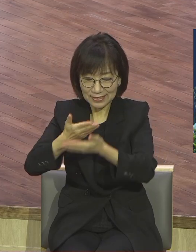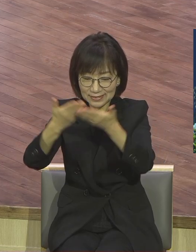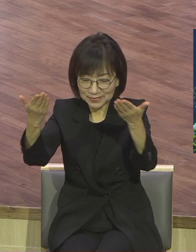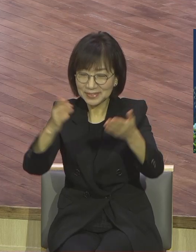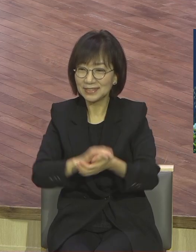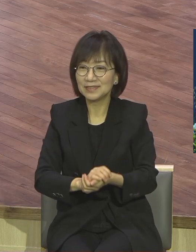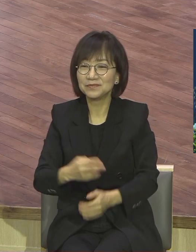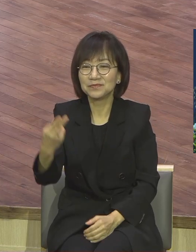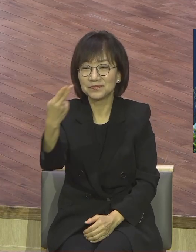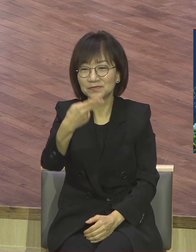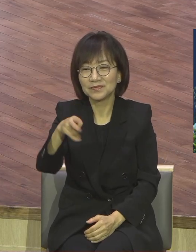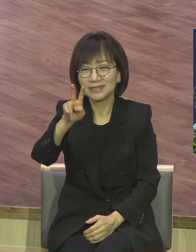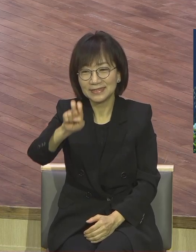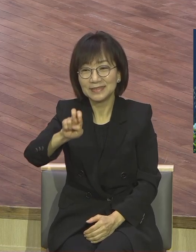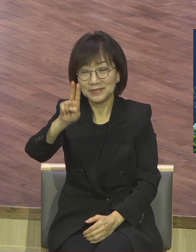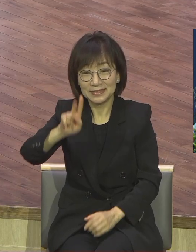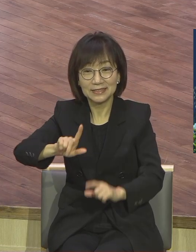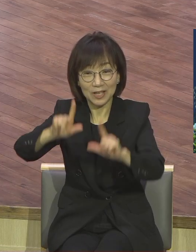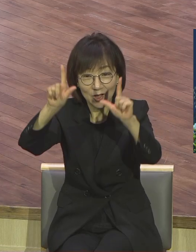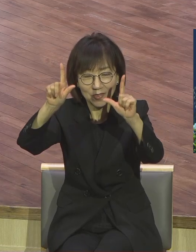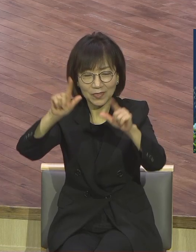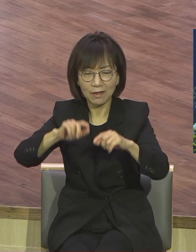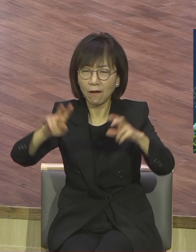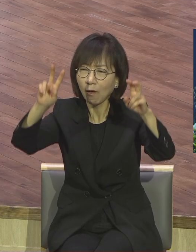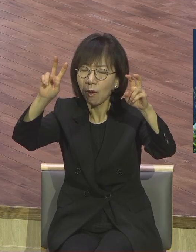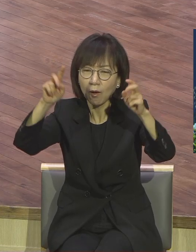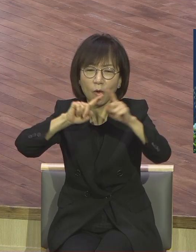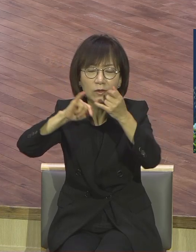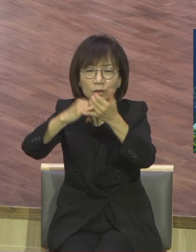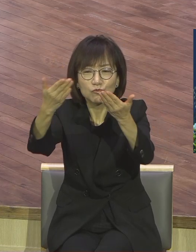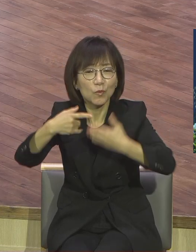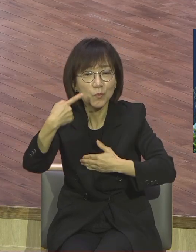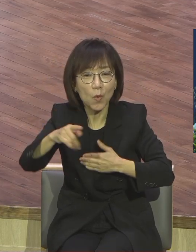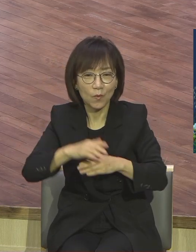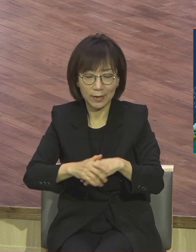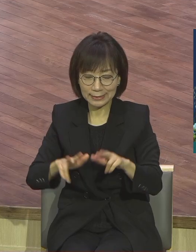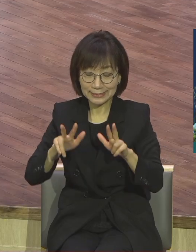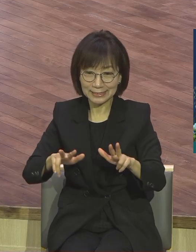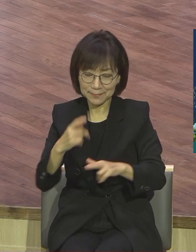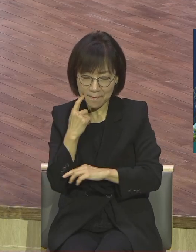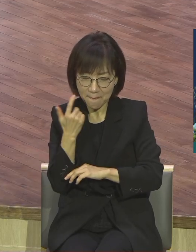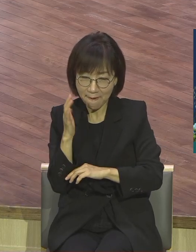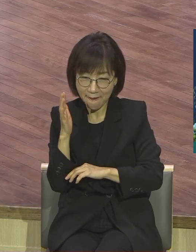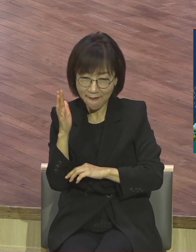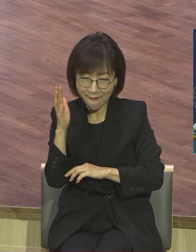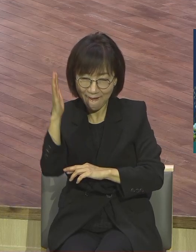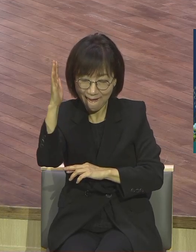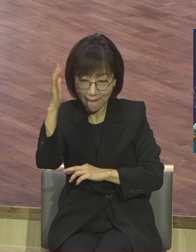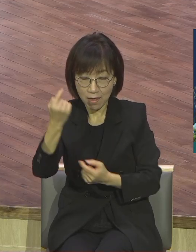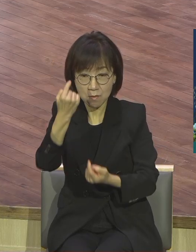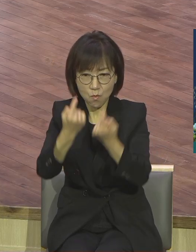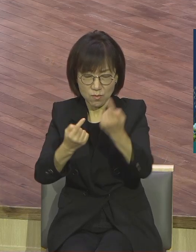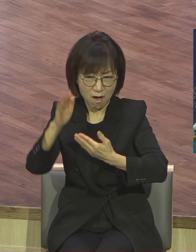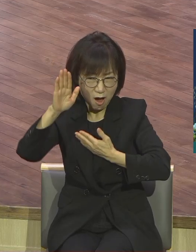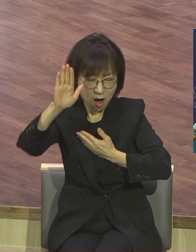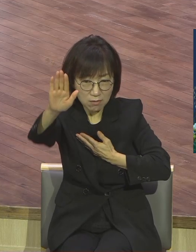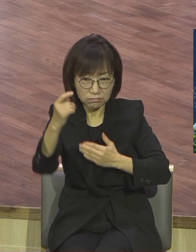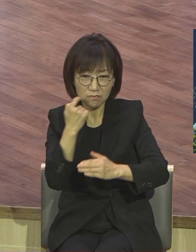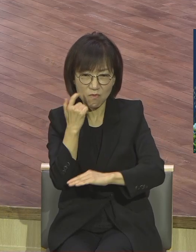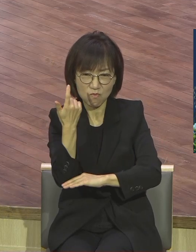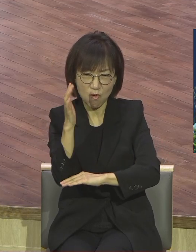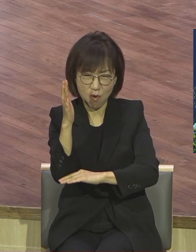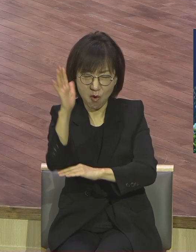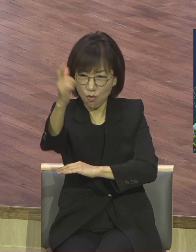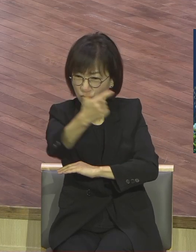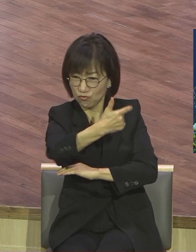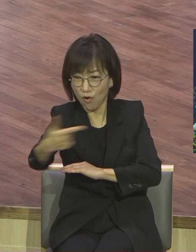2022년 하나님께서 나중 영광이 이전 영광보다 크리라. 학계서 2장